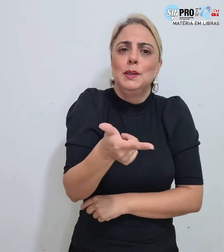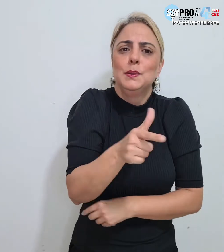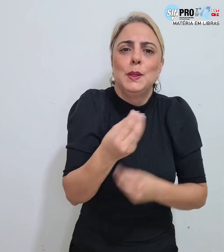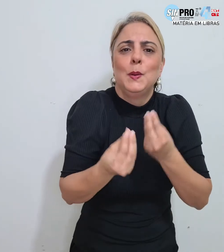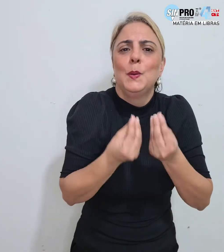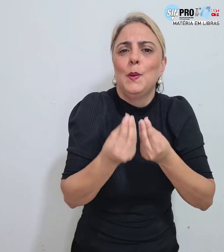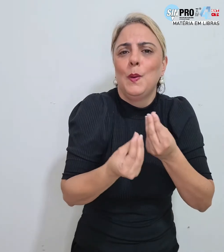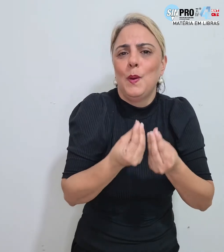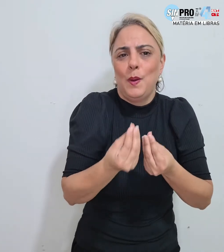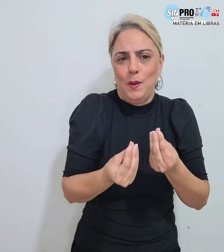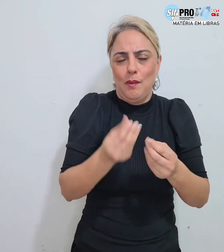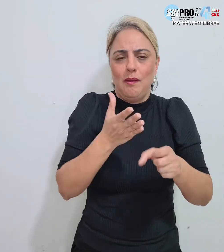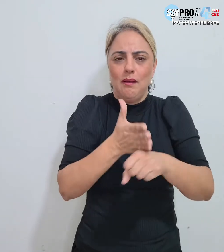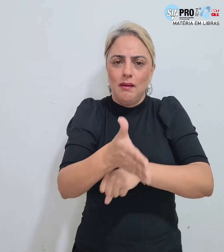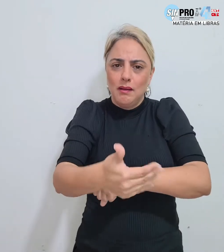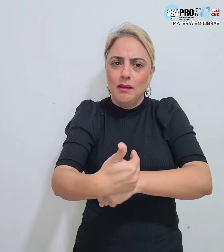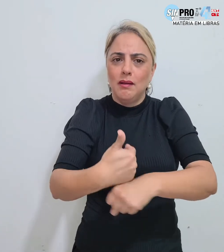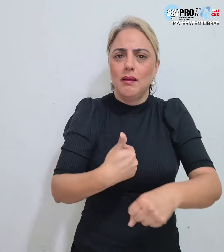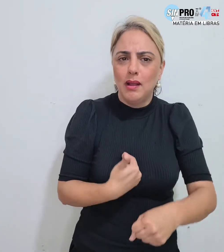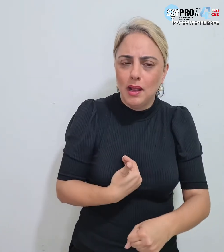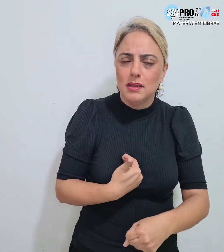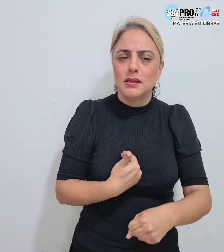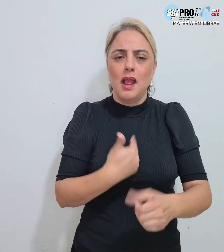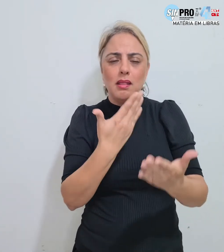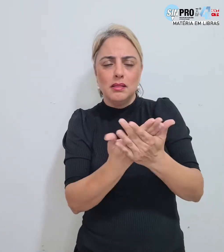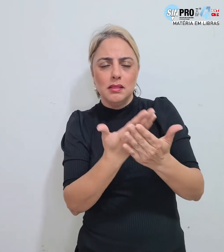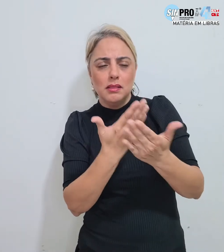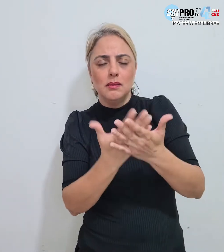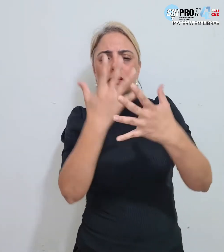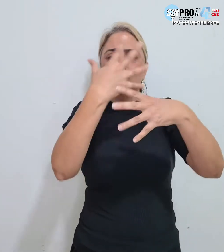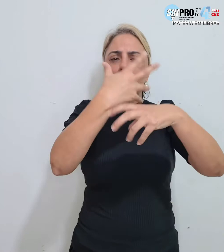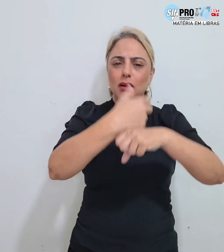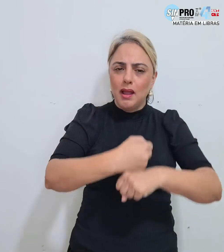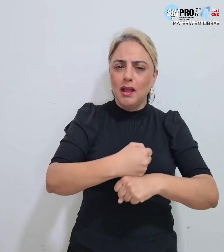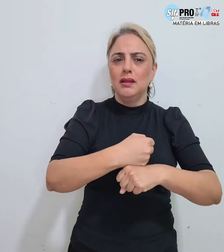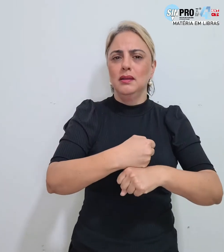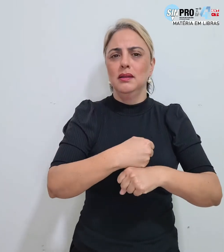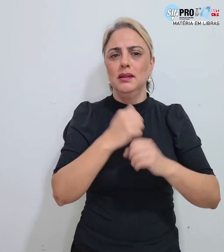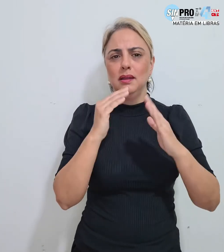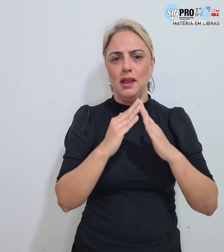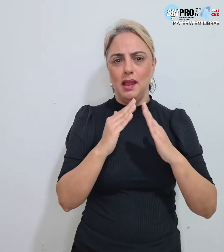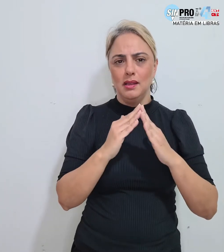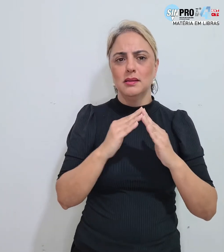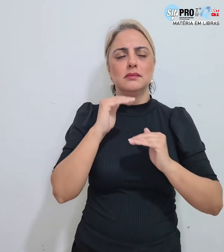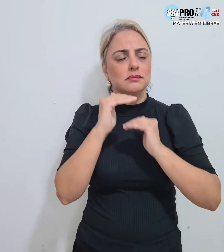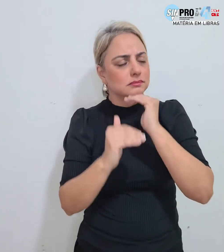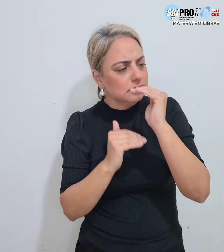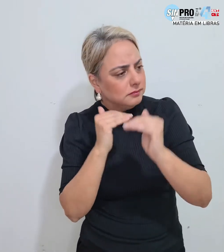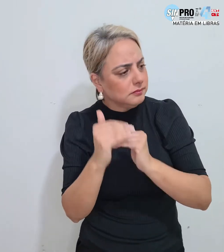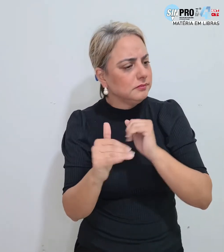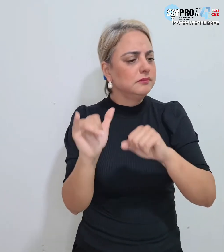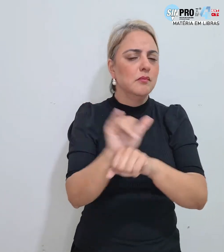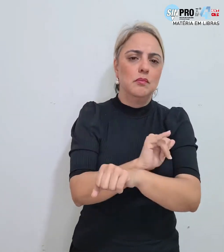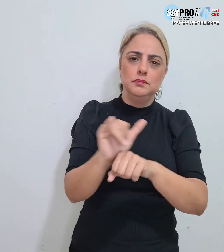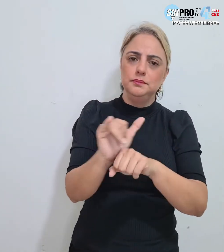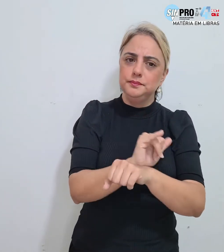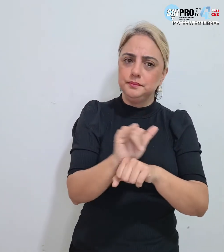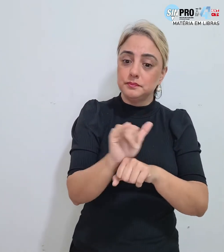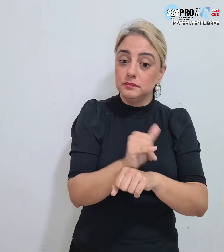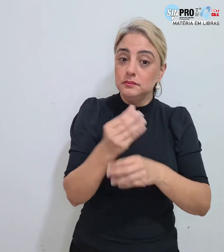não têm condições de acessar os estudos online ou em casa. Deve ser desenvolvida uma estratégia para lidar